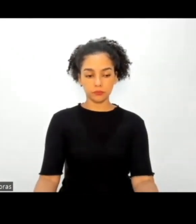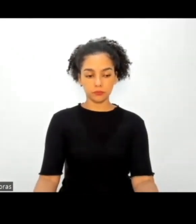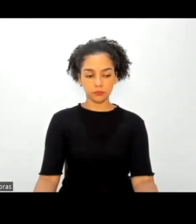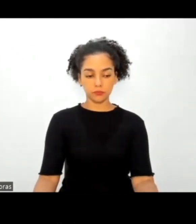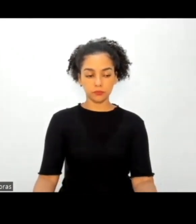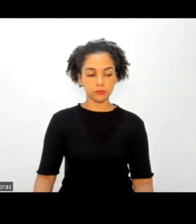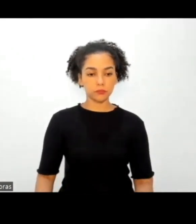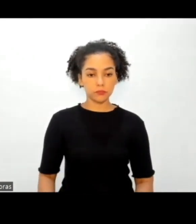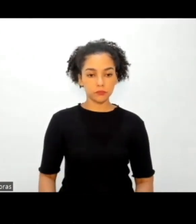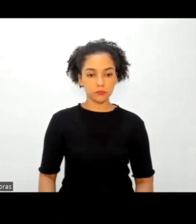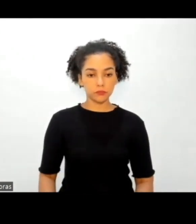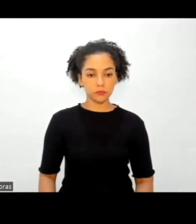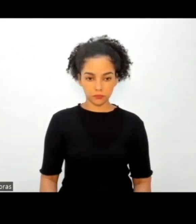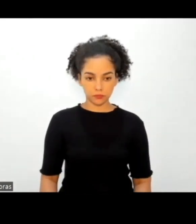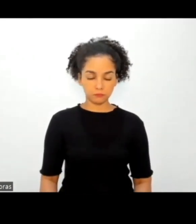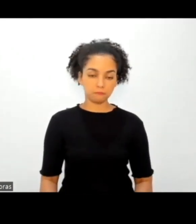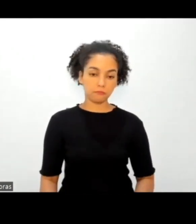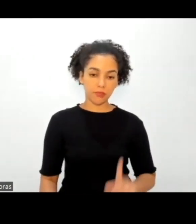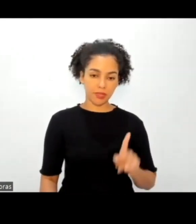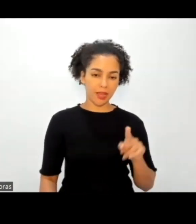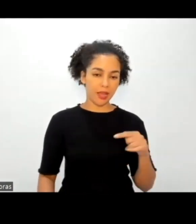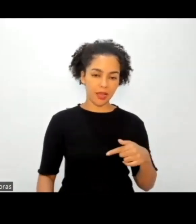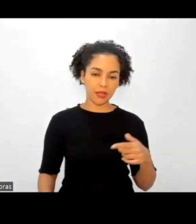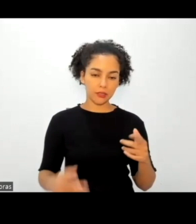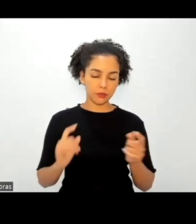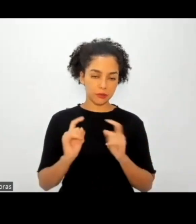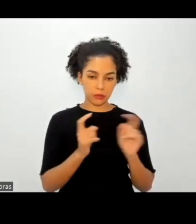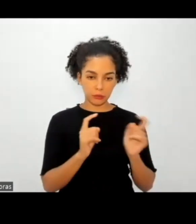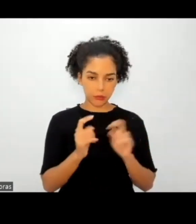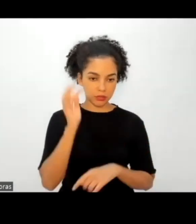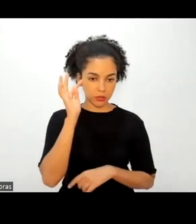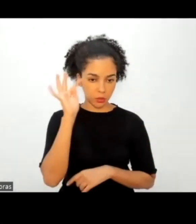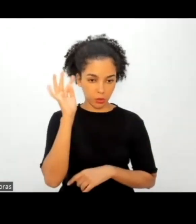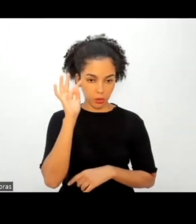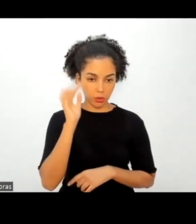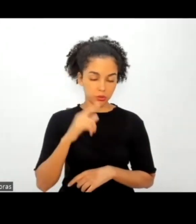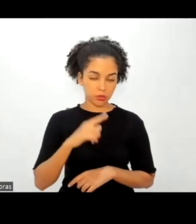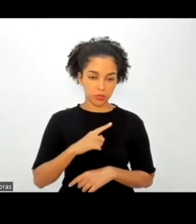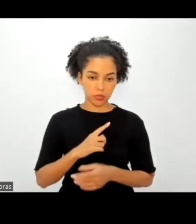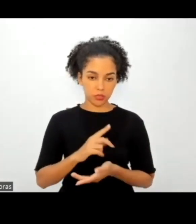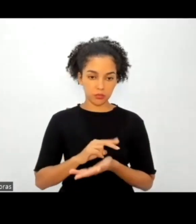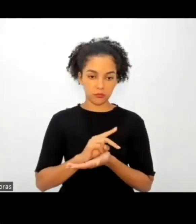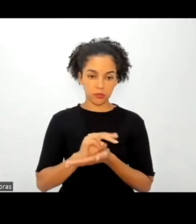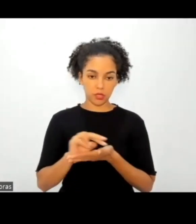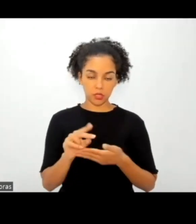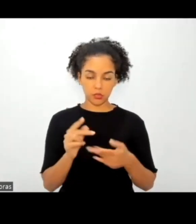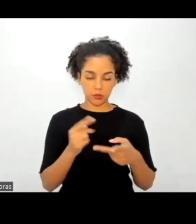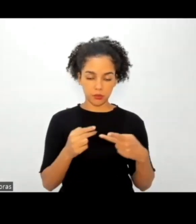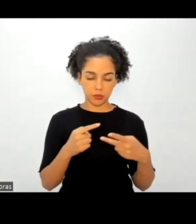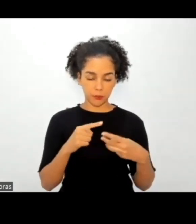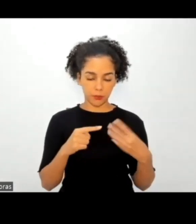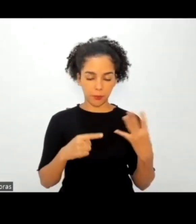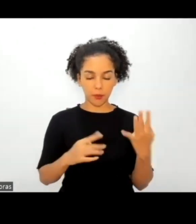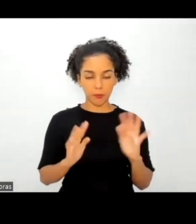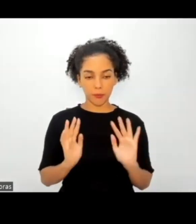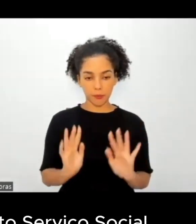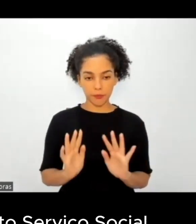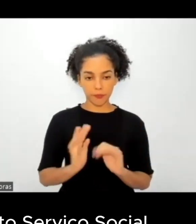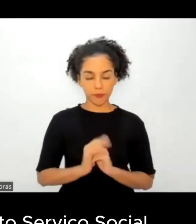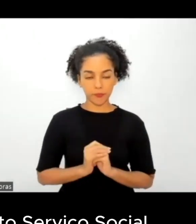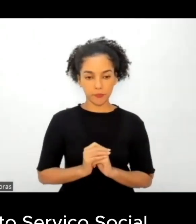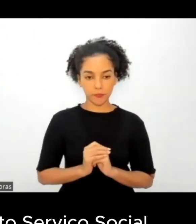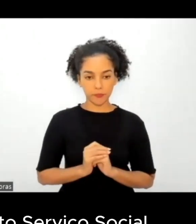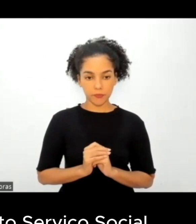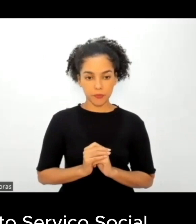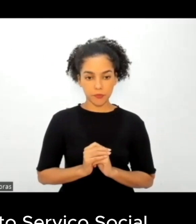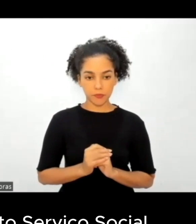gente, assim, obviamente um debate teórico, enfim, né, é uma série de questões, mas A